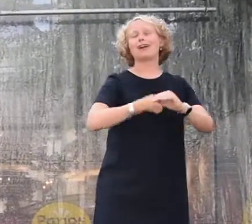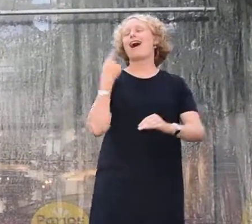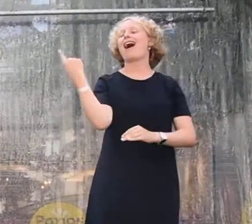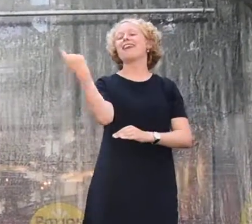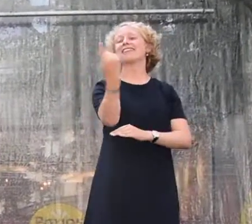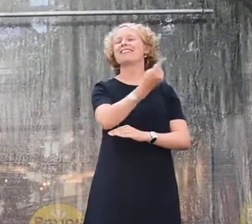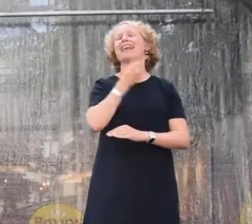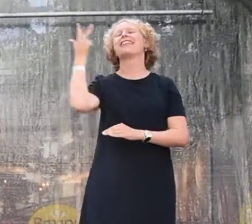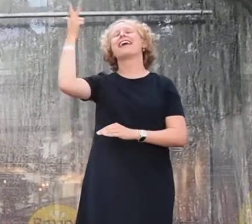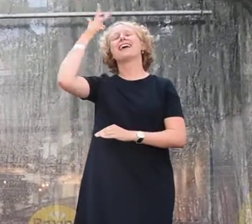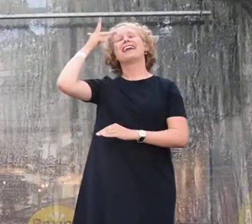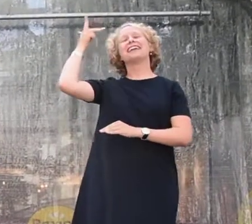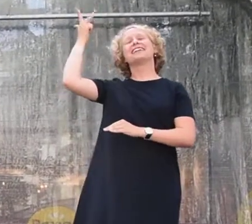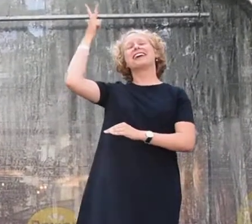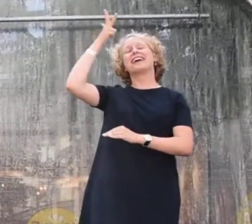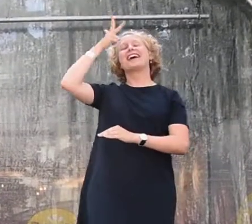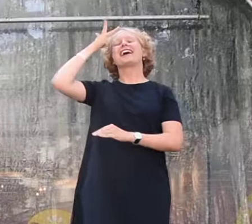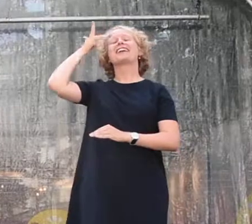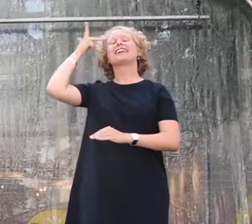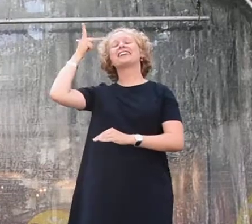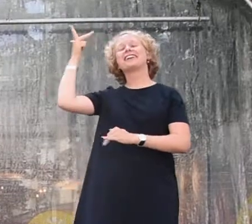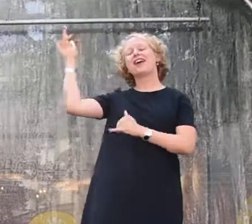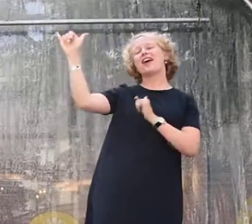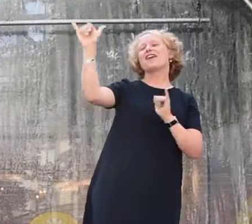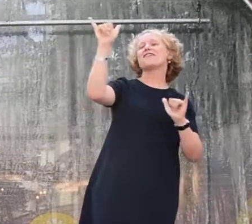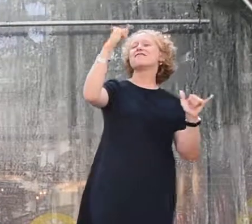Nachten om nooit te vergeten,